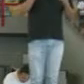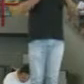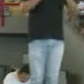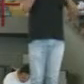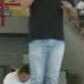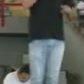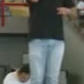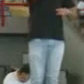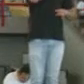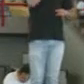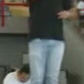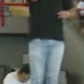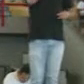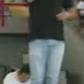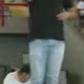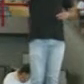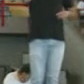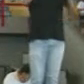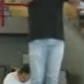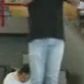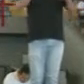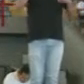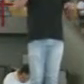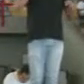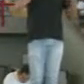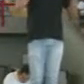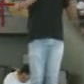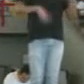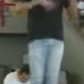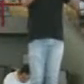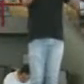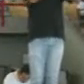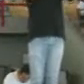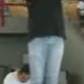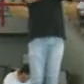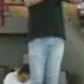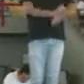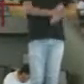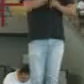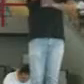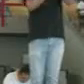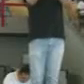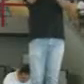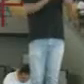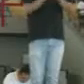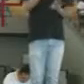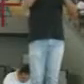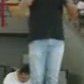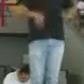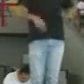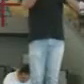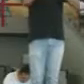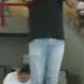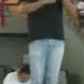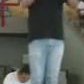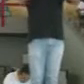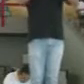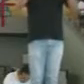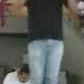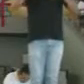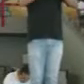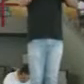não consigo em 1h15. Precisamos ter método de elaboração de redação. E hoje eu vim conversar um pouco com vocês